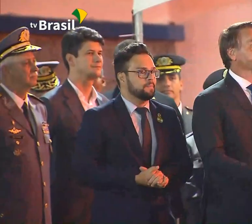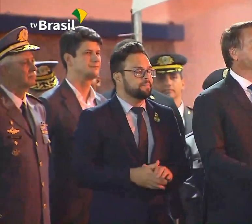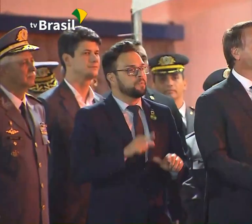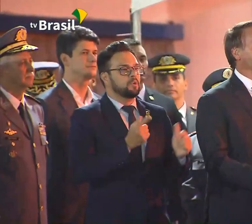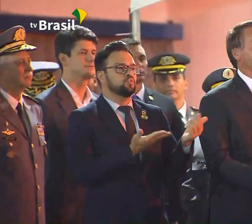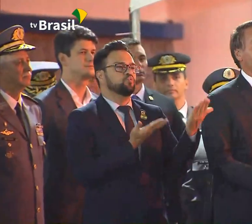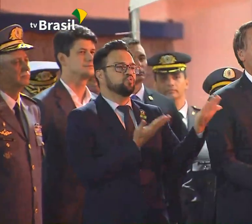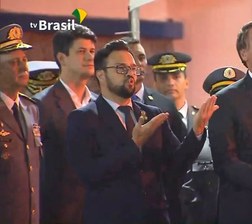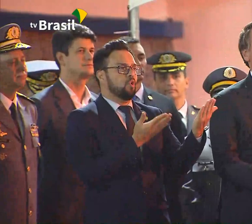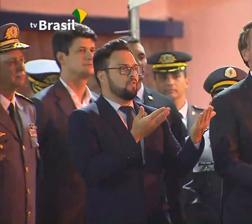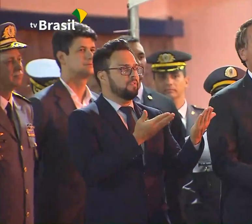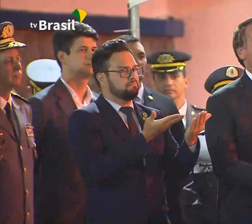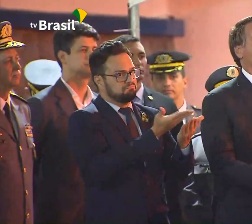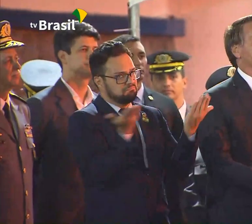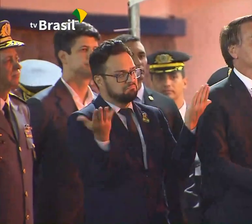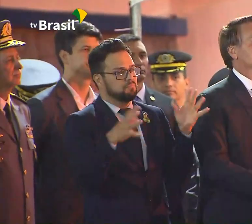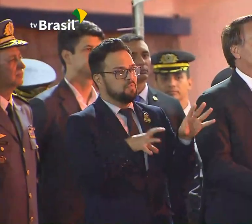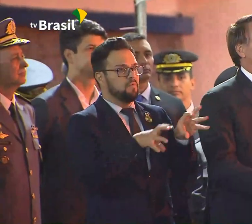Jovens formandos,